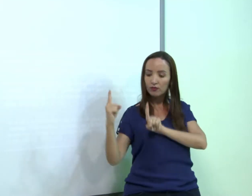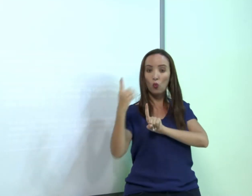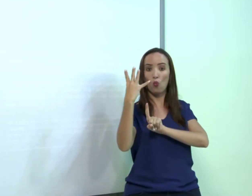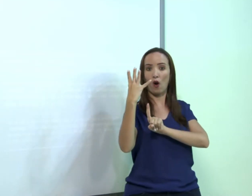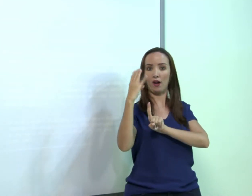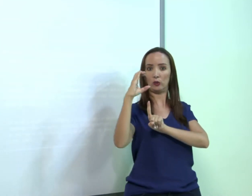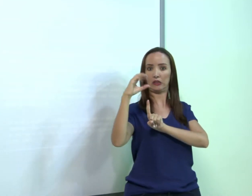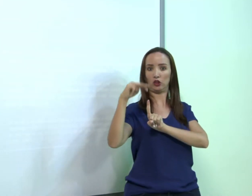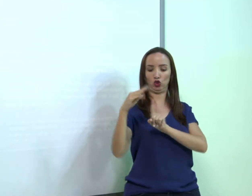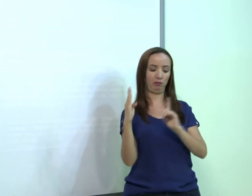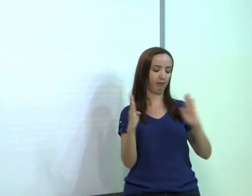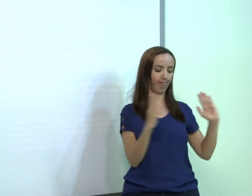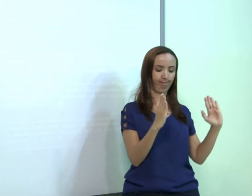Recua-se 4 centímetros.